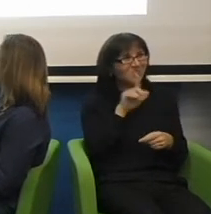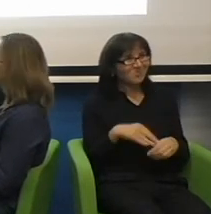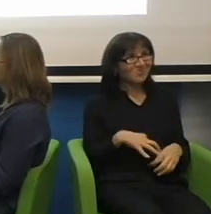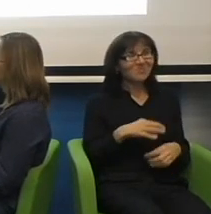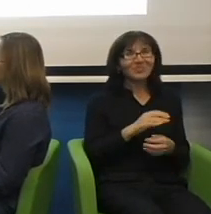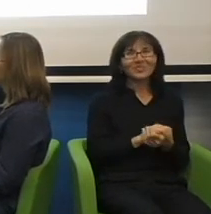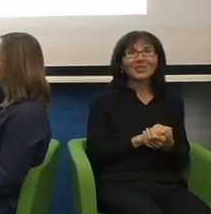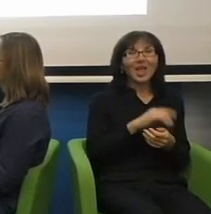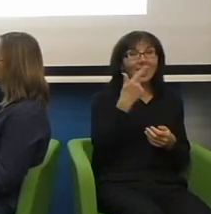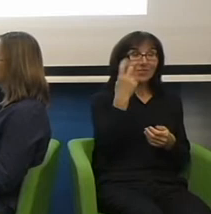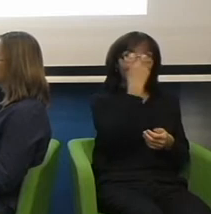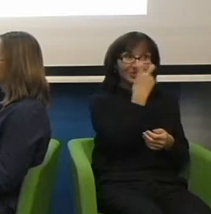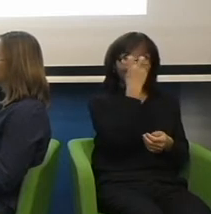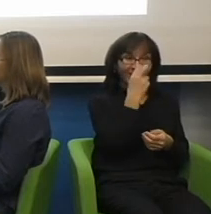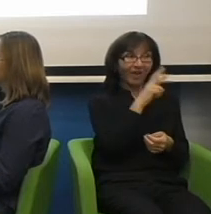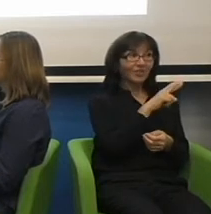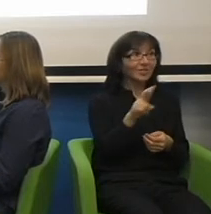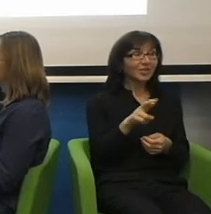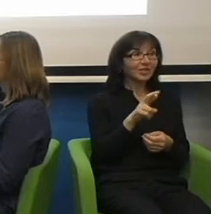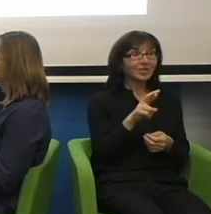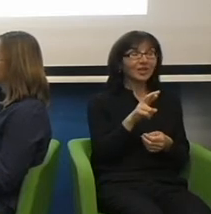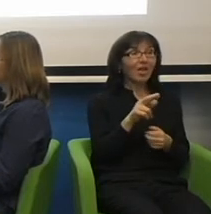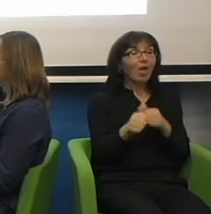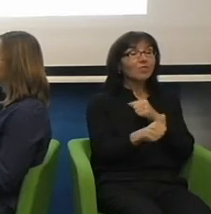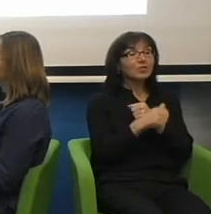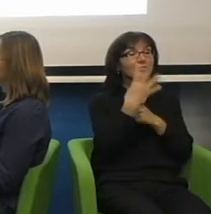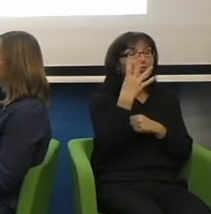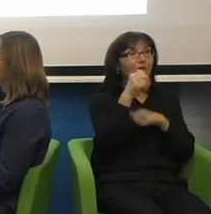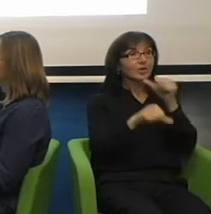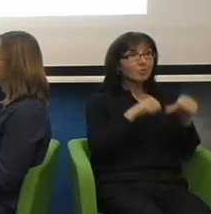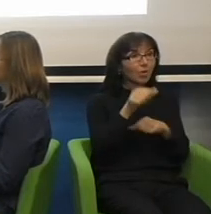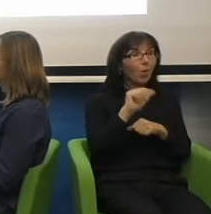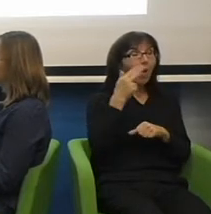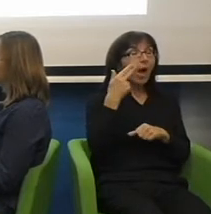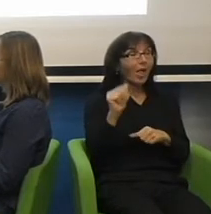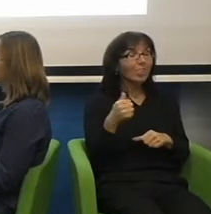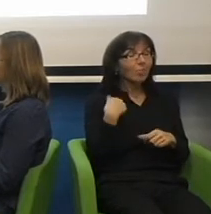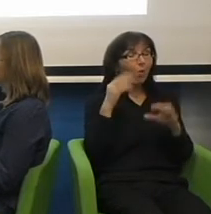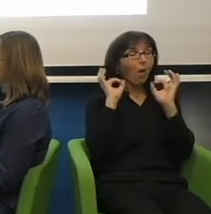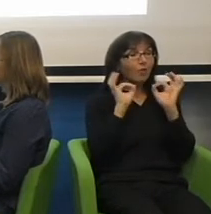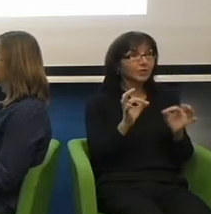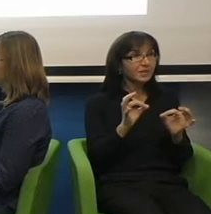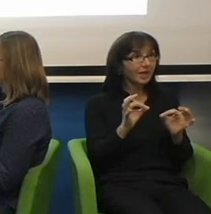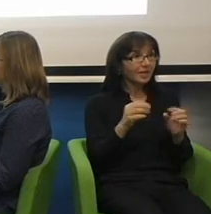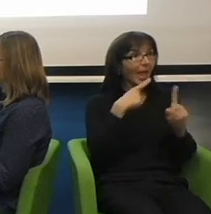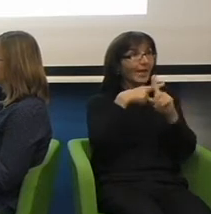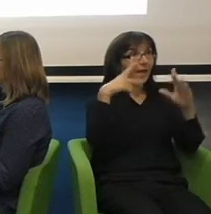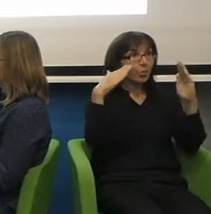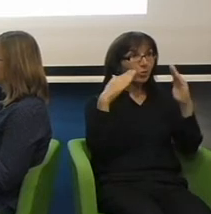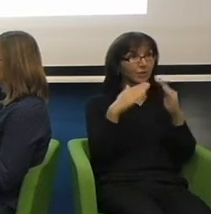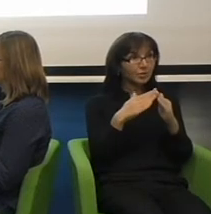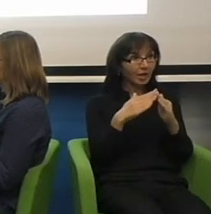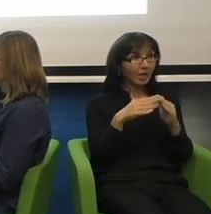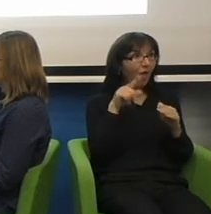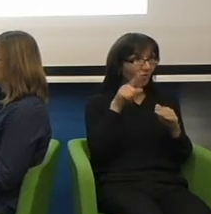Dwie ciekawe rzeczy. Dopiero w 1964 roku Anna została oficjalnie katoliczką. Wtedy dopiero